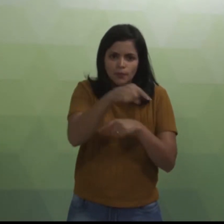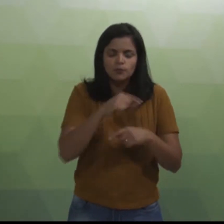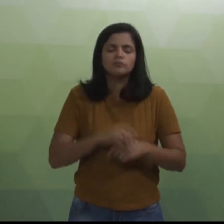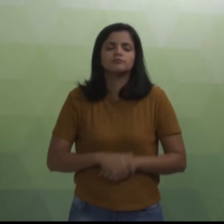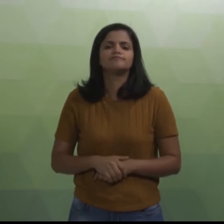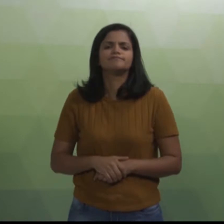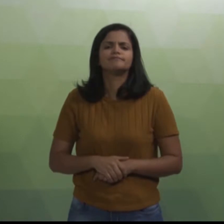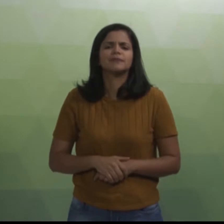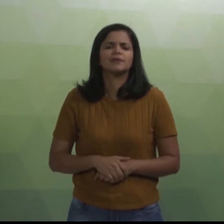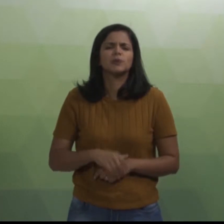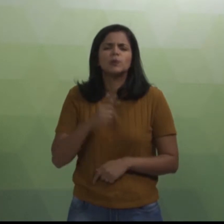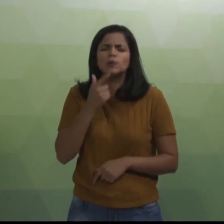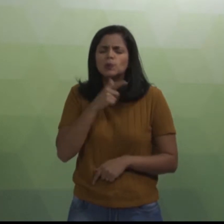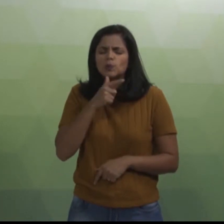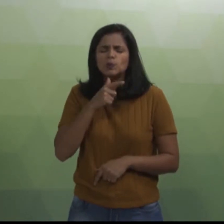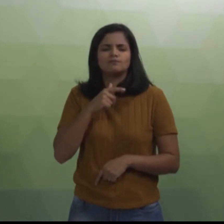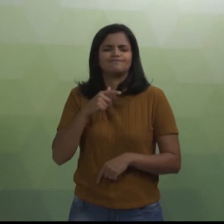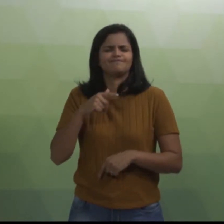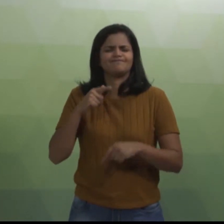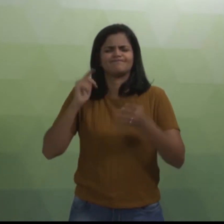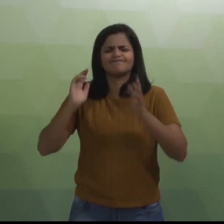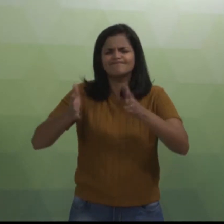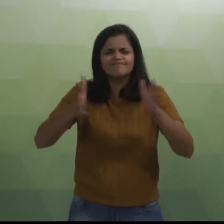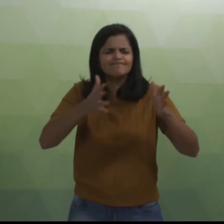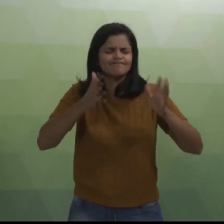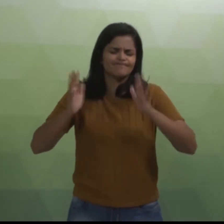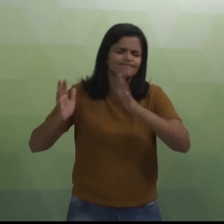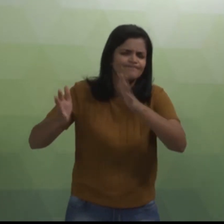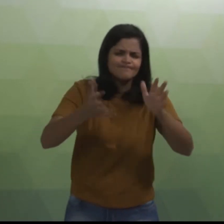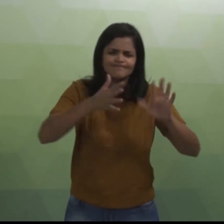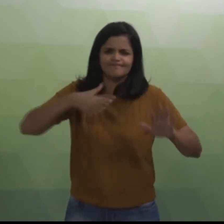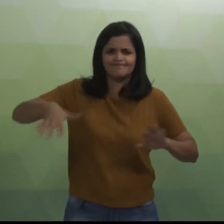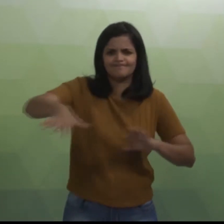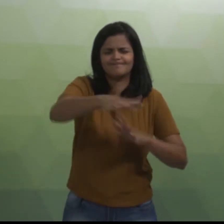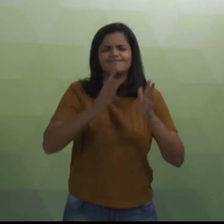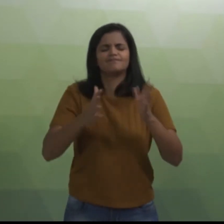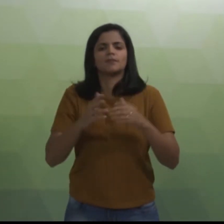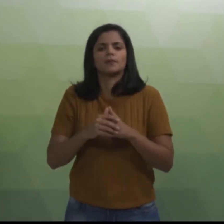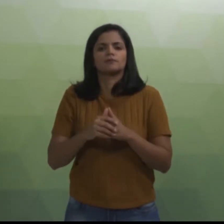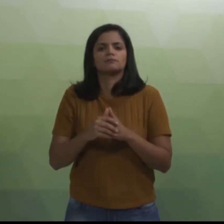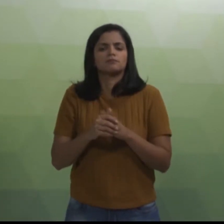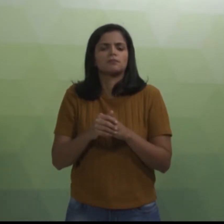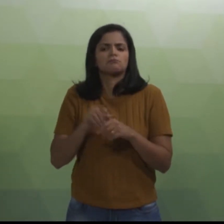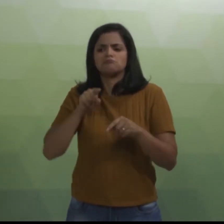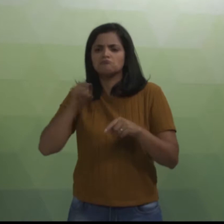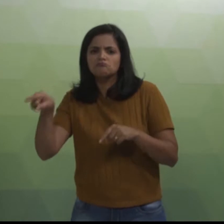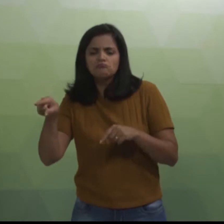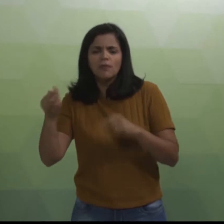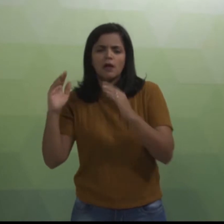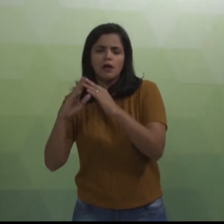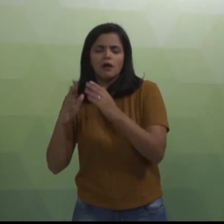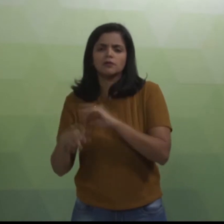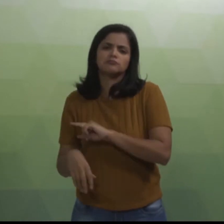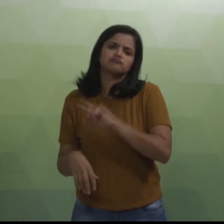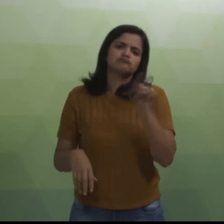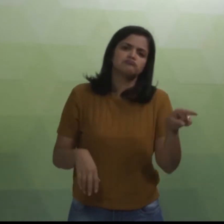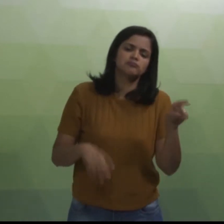Com a utilização da apontação dos referentes. Então, em uma sinalização, eu aponto ali a casa, ali